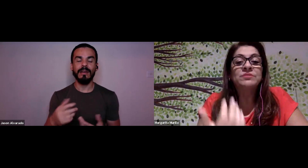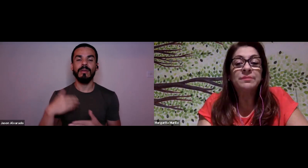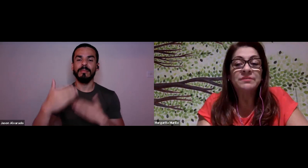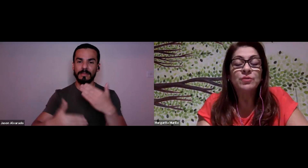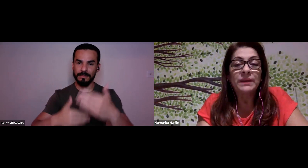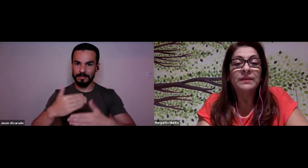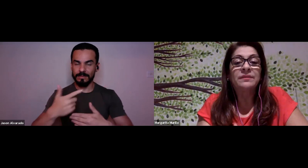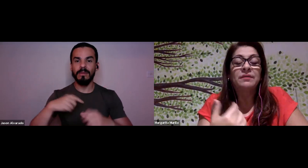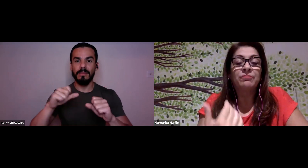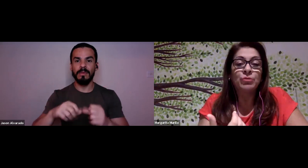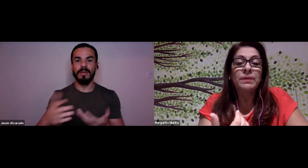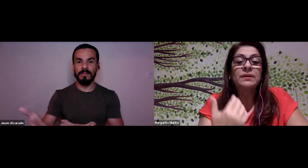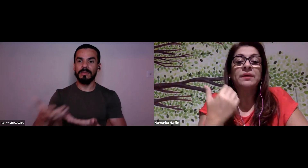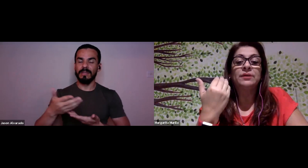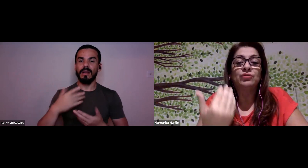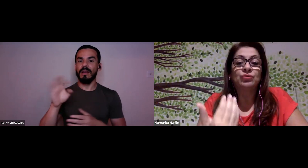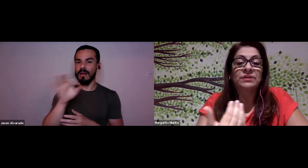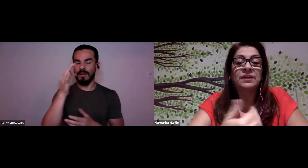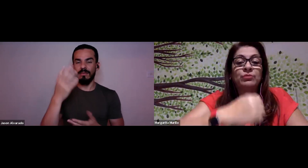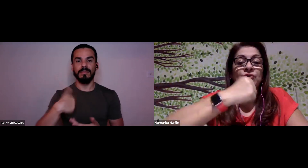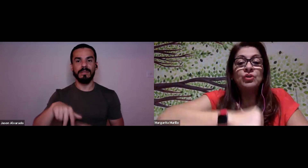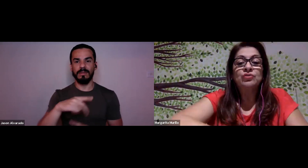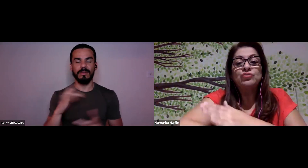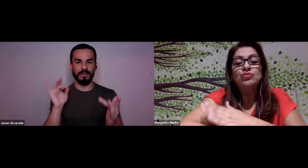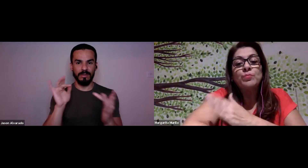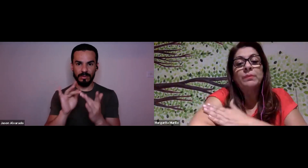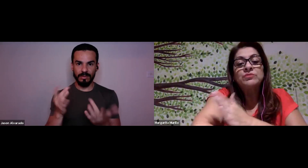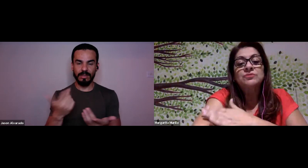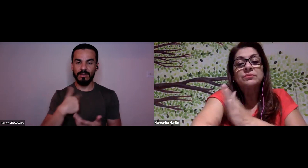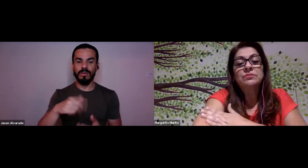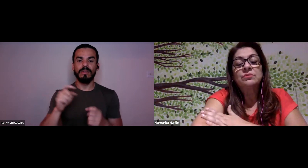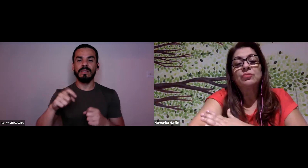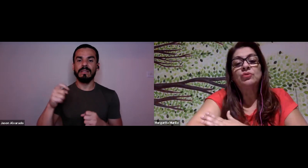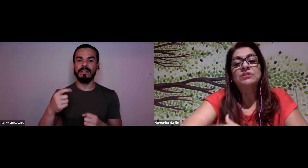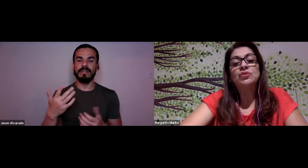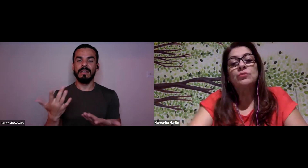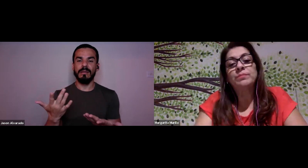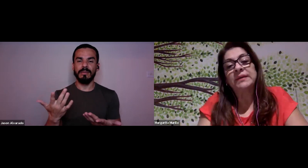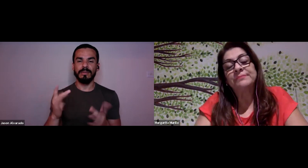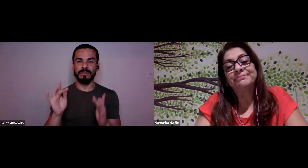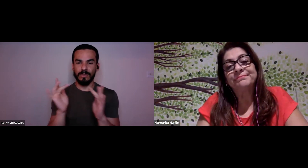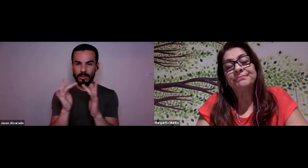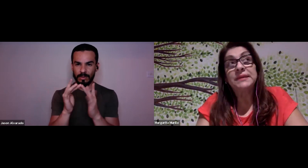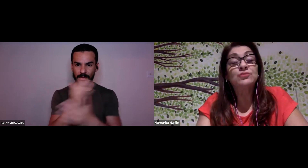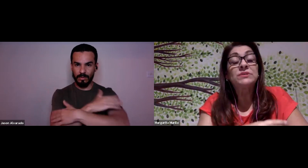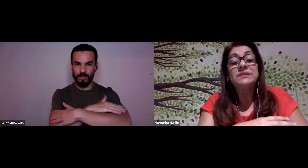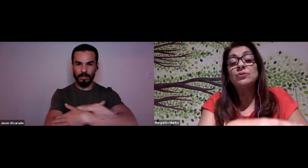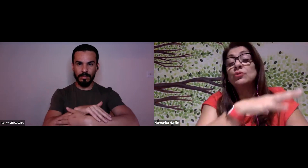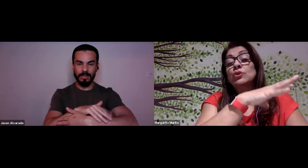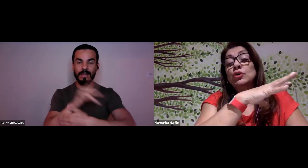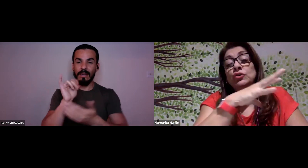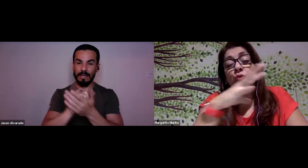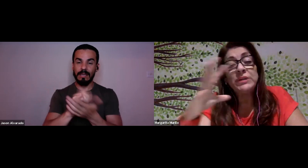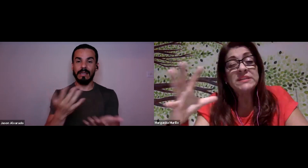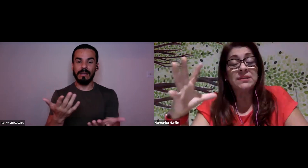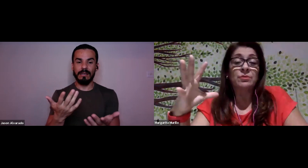a poco podamos también recuperar la forma en que nos conectamos nosotros ocupamos conexión con piel y esto ha